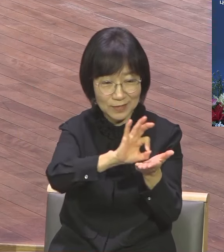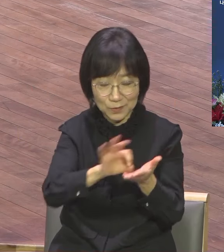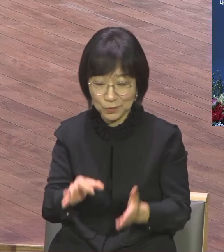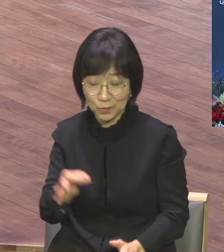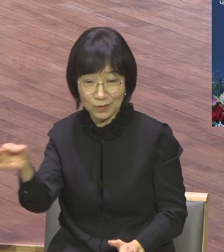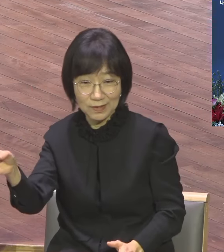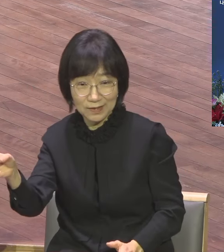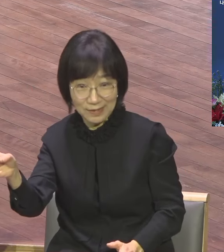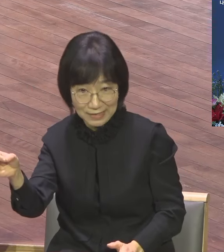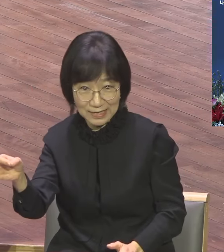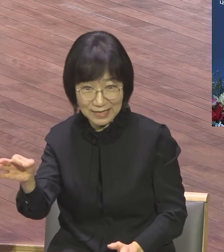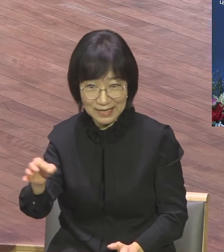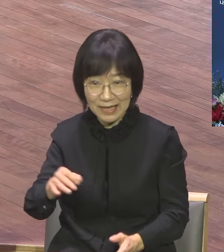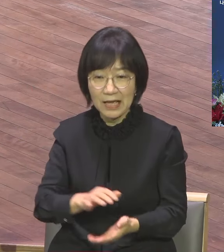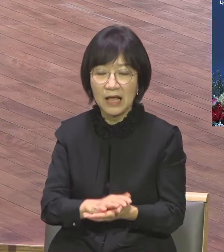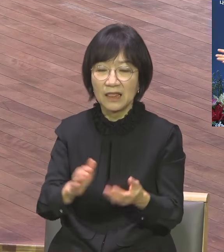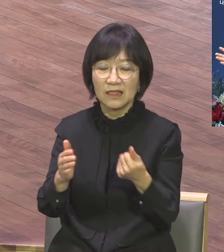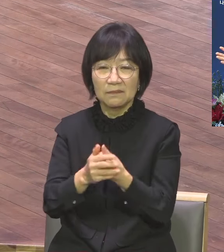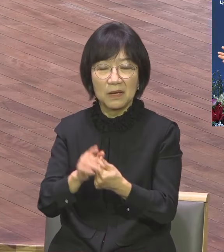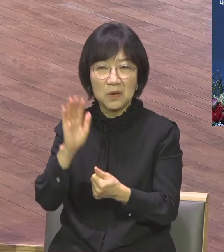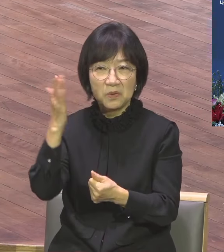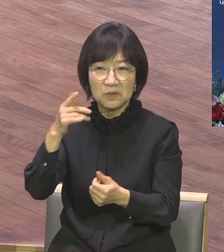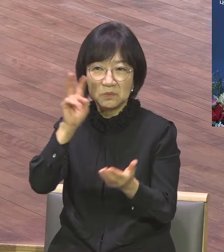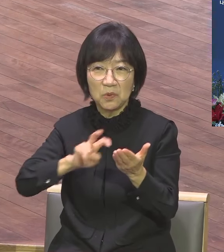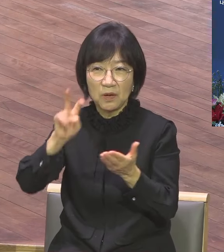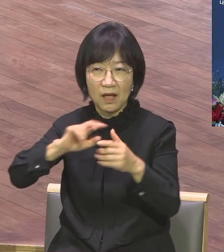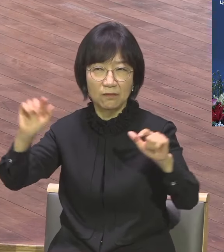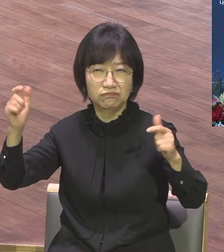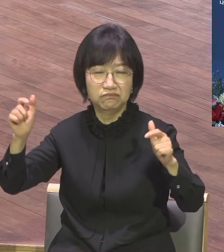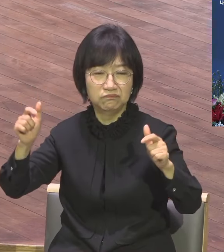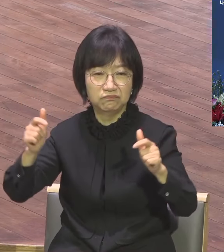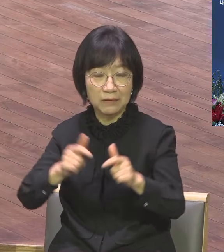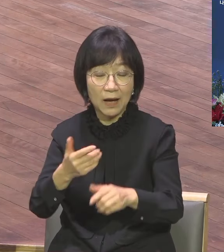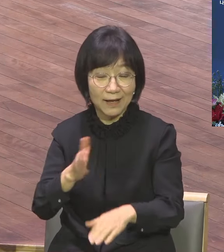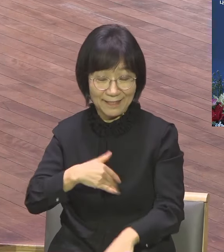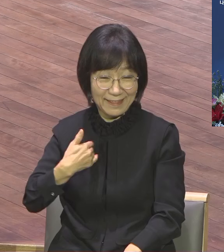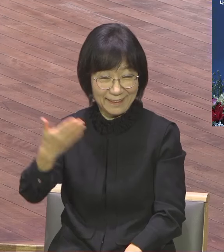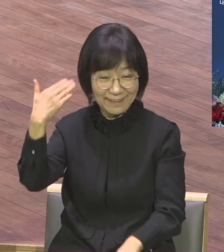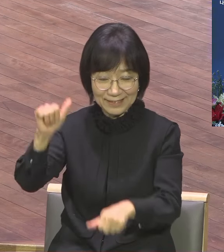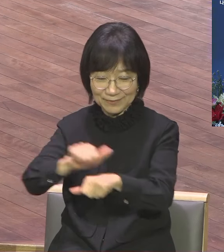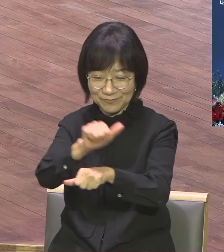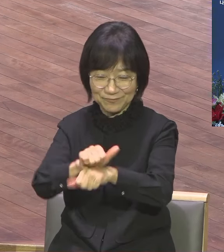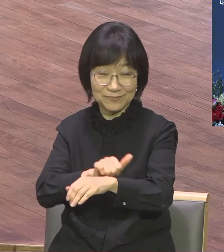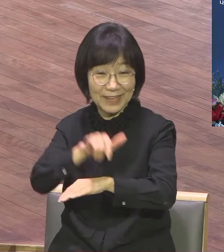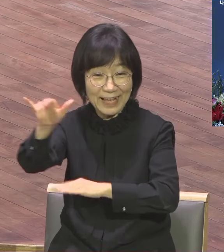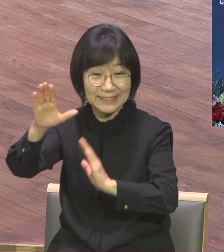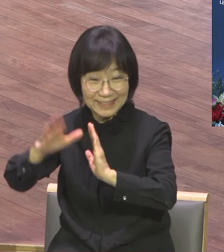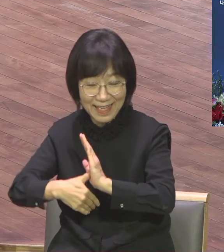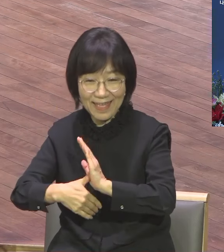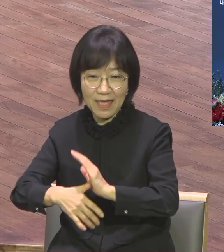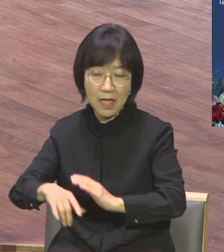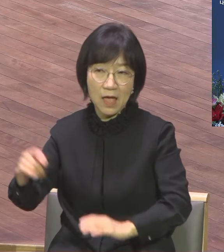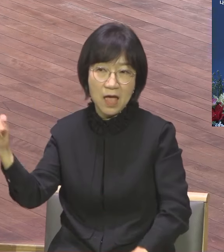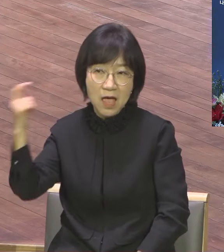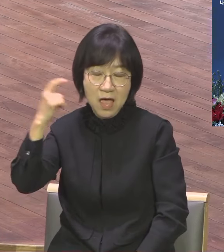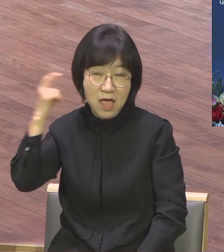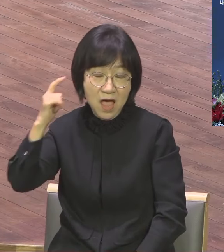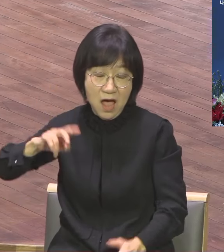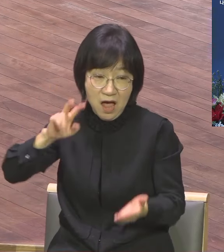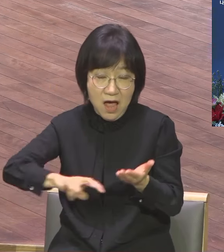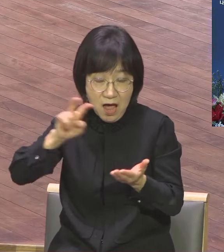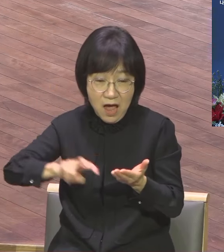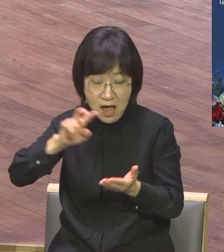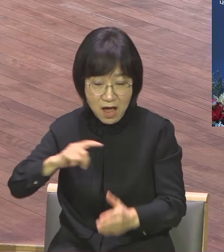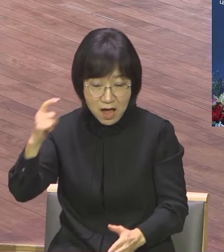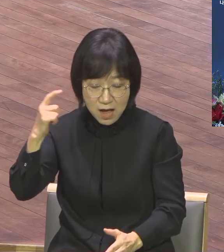한 번 설면 돈을 내야 되기 때문에 없어져 버렸어. 그런데 그 당시는 막 틀어놨는데 난리 났어. 왜 그러냐 물어보니까 선교사의